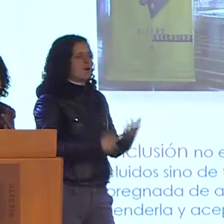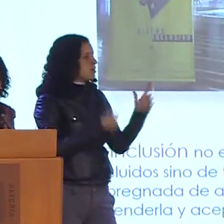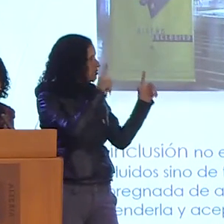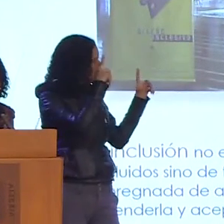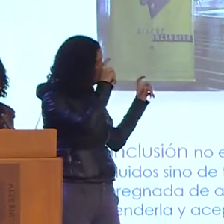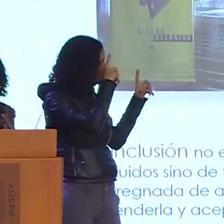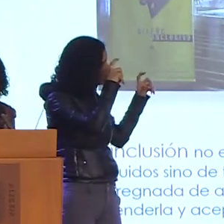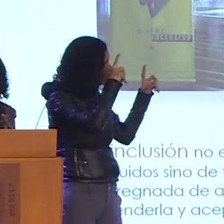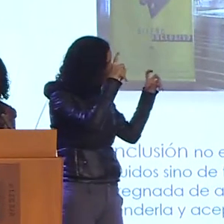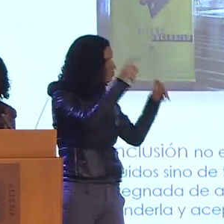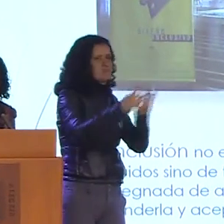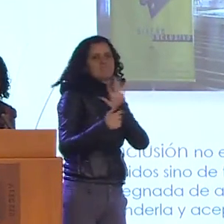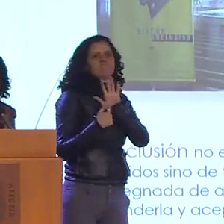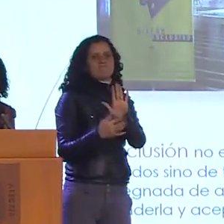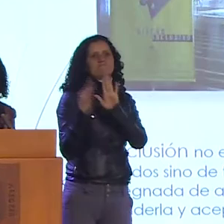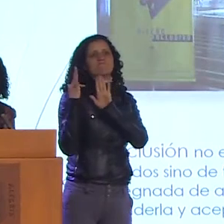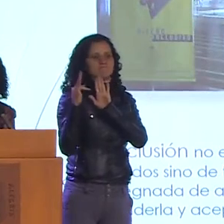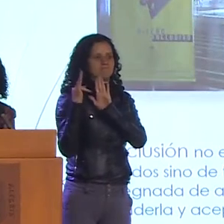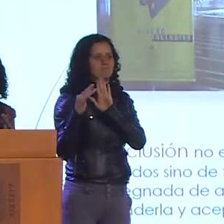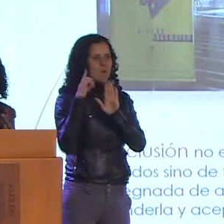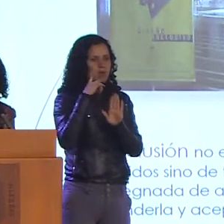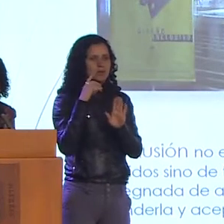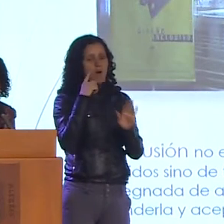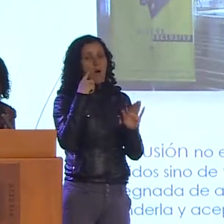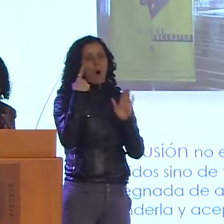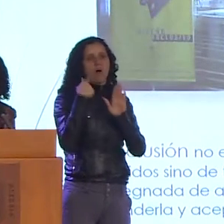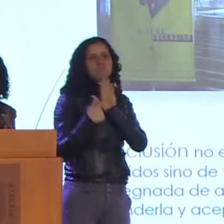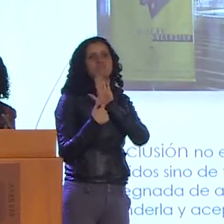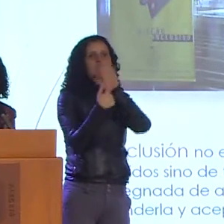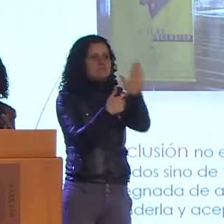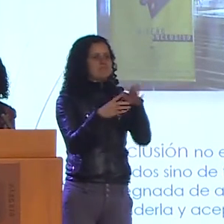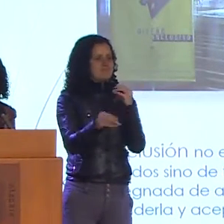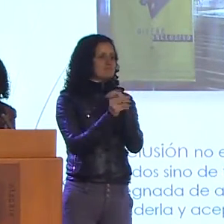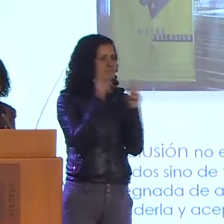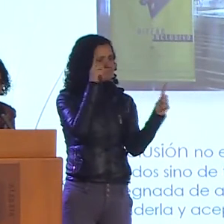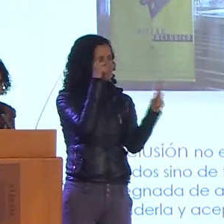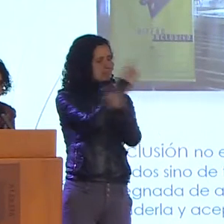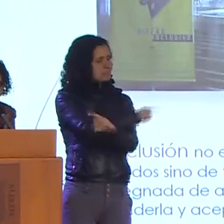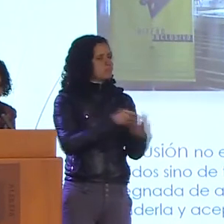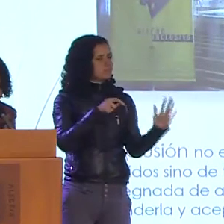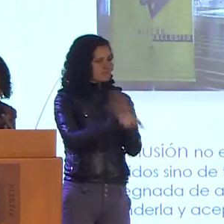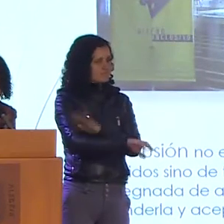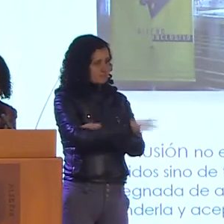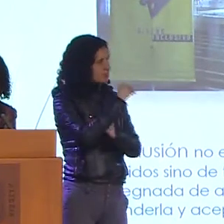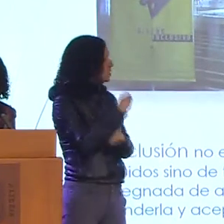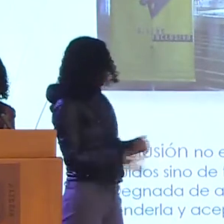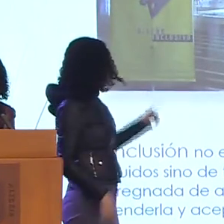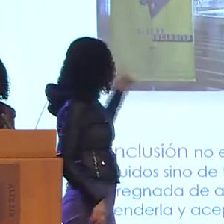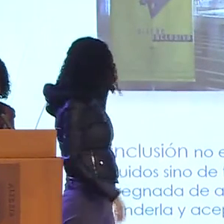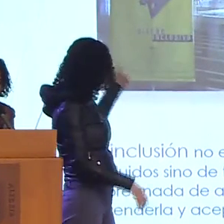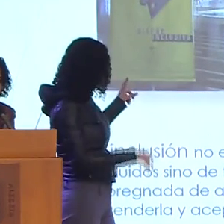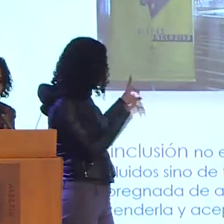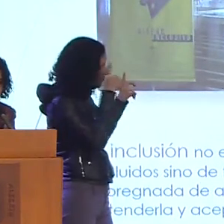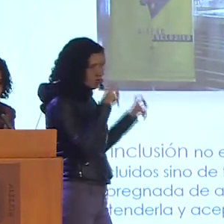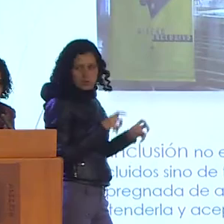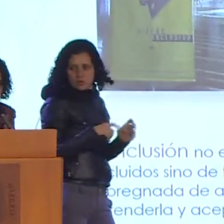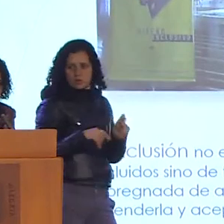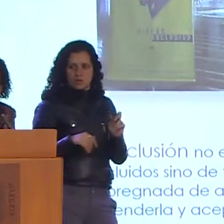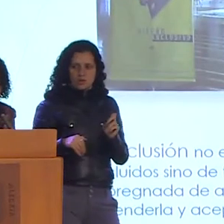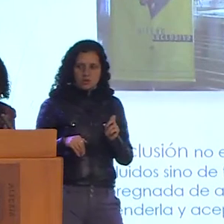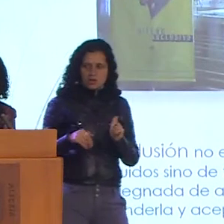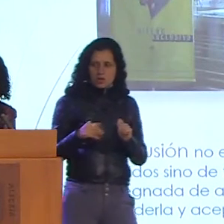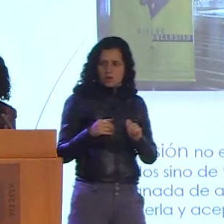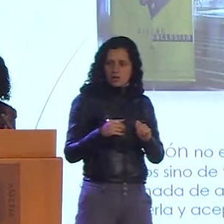logra visibilizar y potenciar esas reflexiones y muchas otras. Lo que ven en esta fotografía es una muestra itinerante